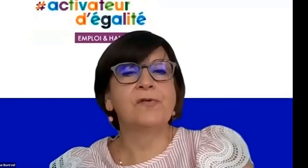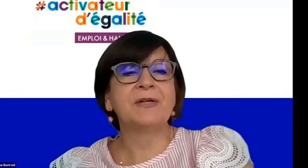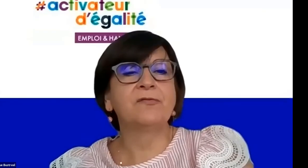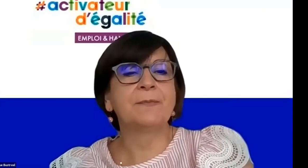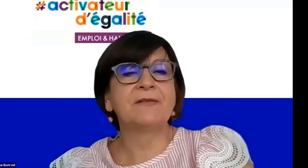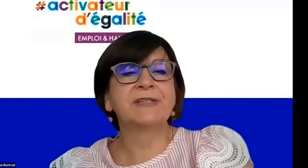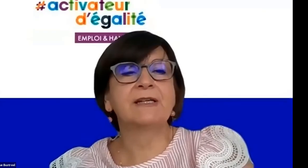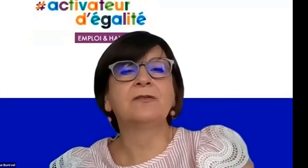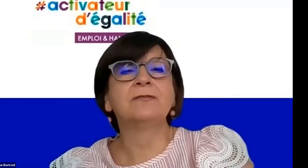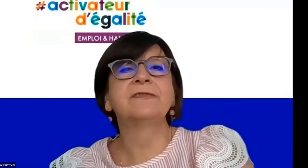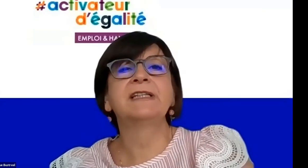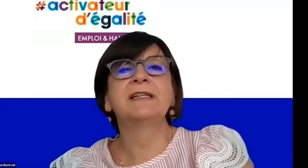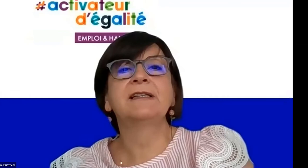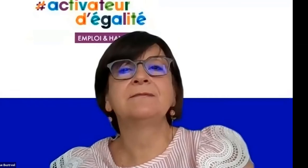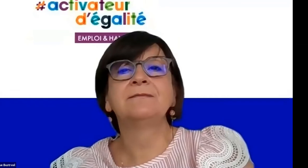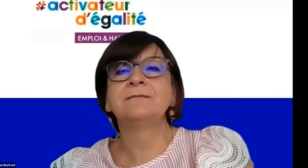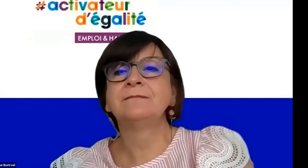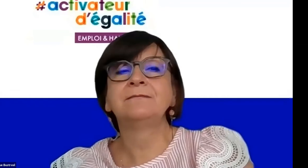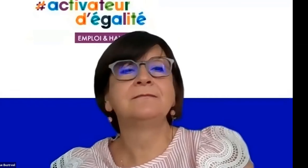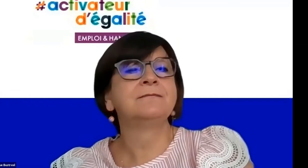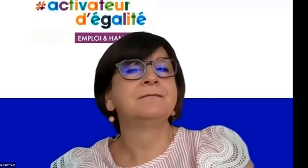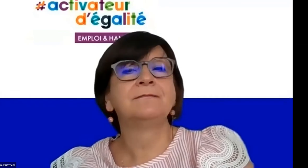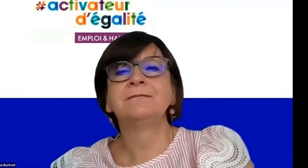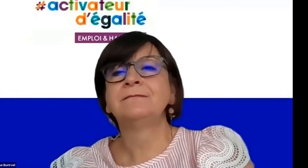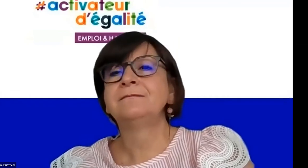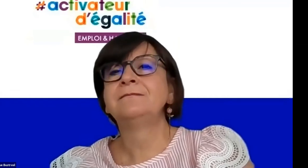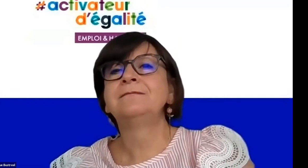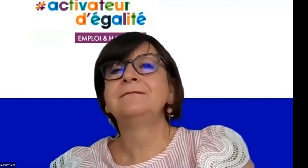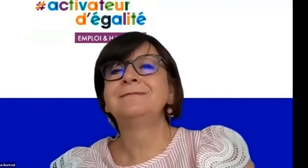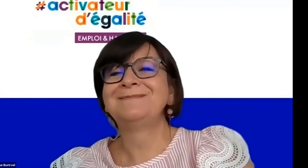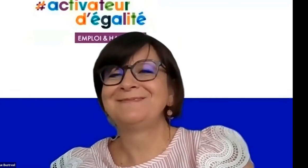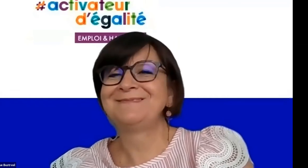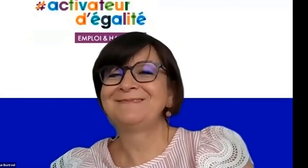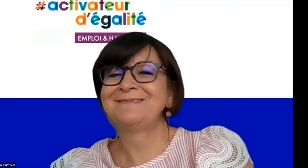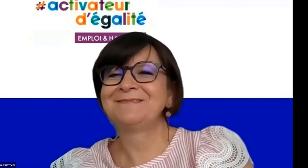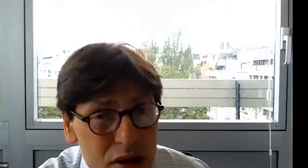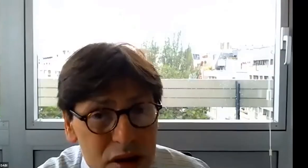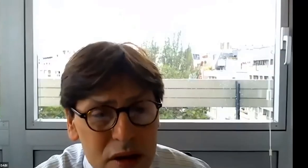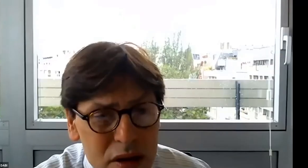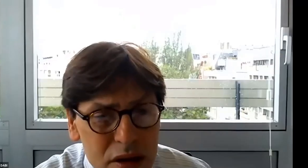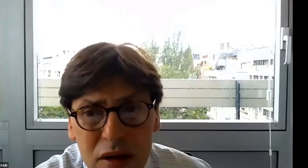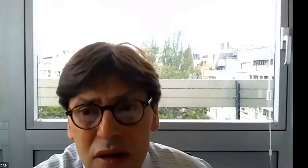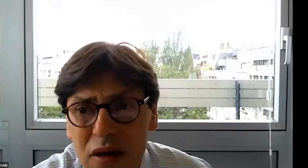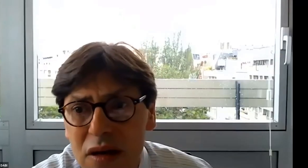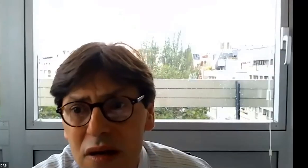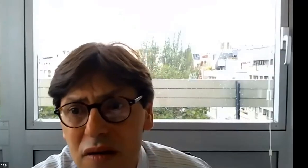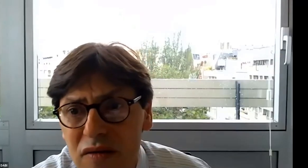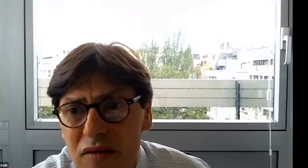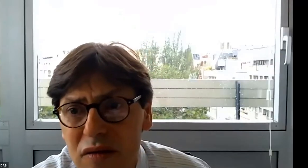Alors, on vous voit, mais on ne voit pas votre écran, Frédéric. Ah, on recommence.